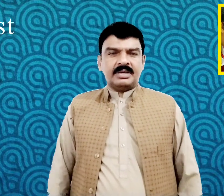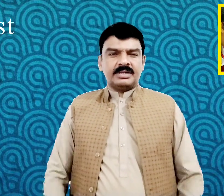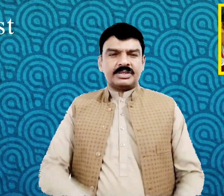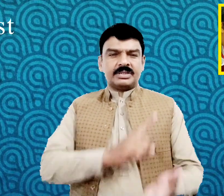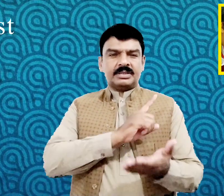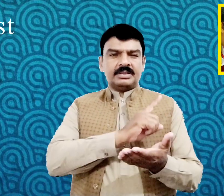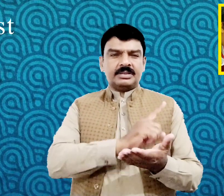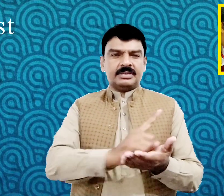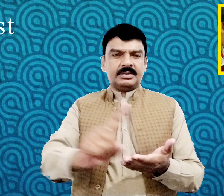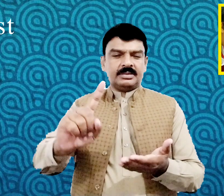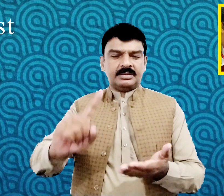फर्स्ट।